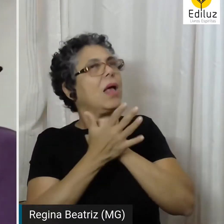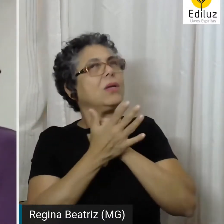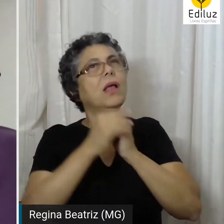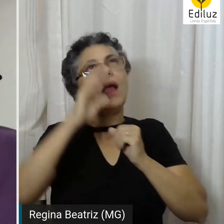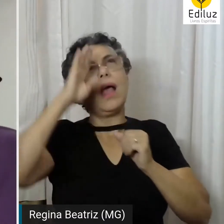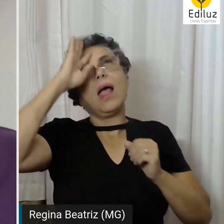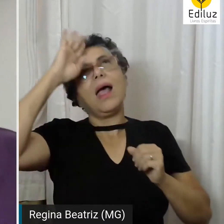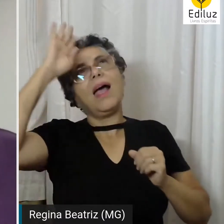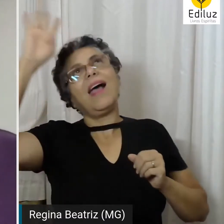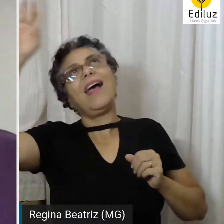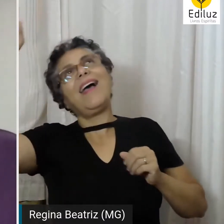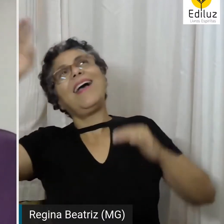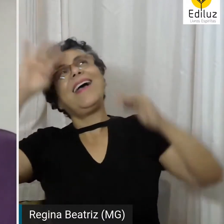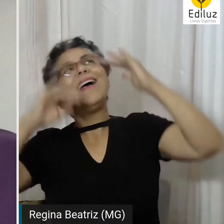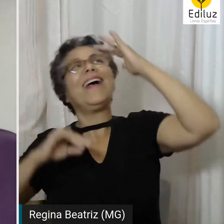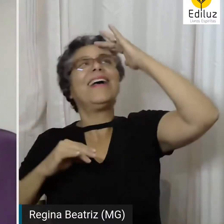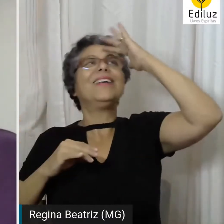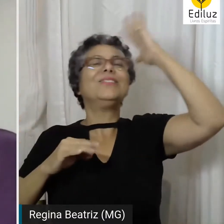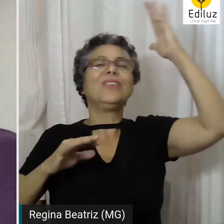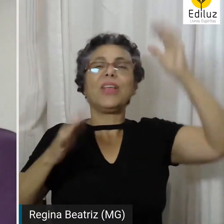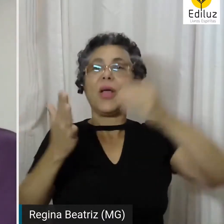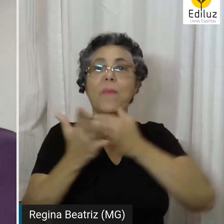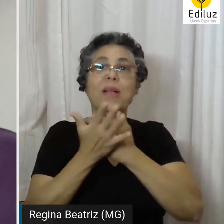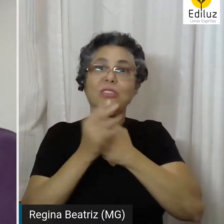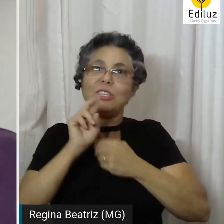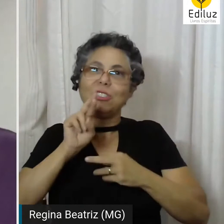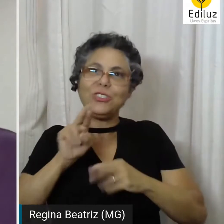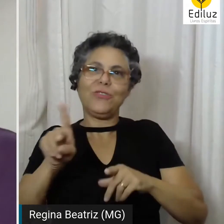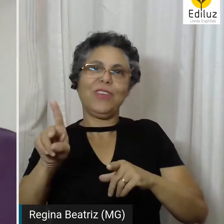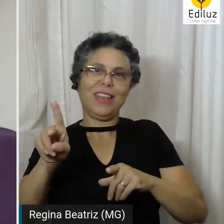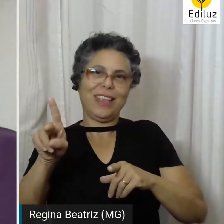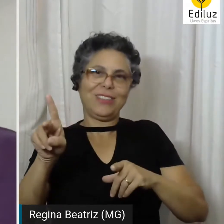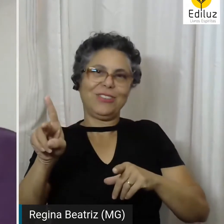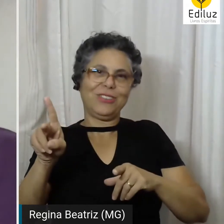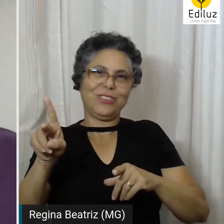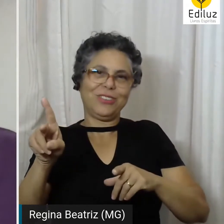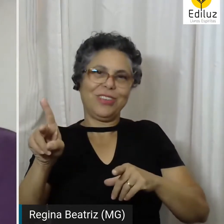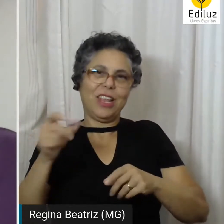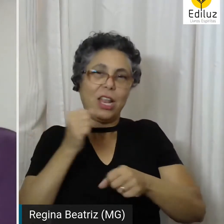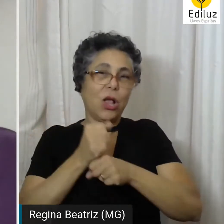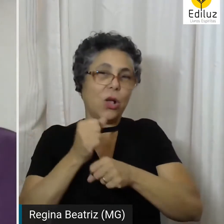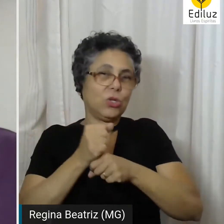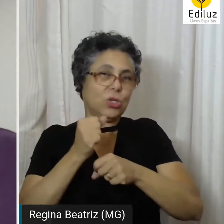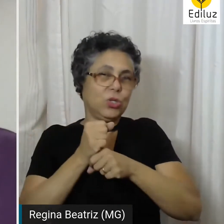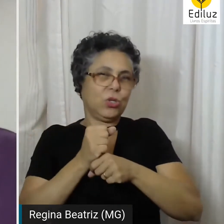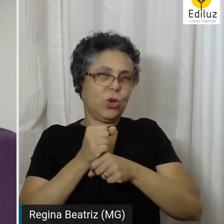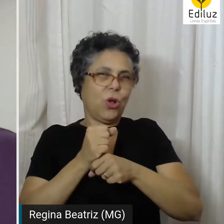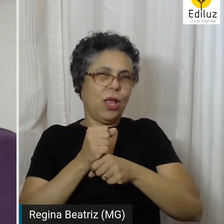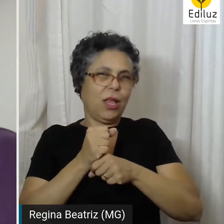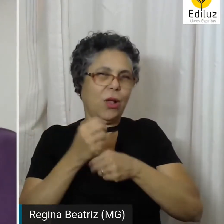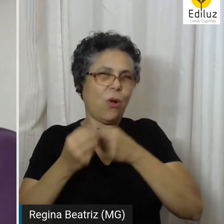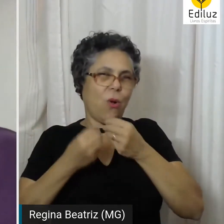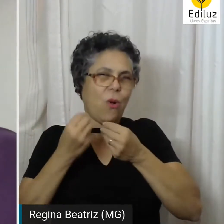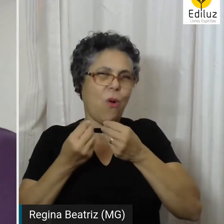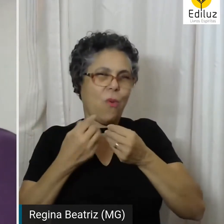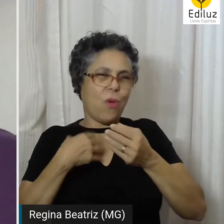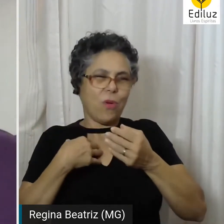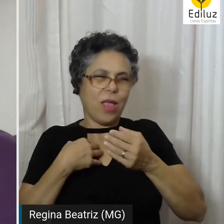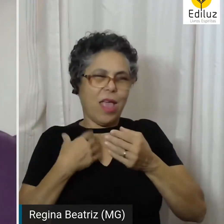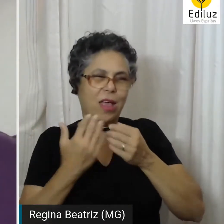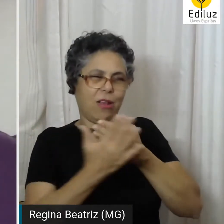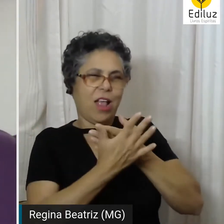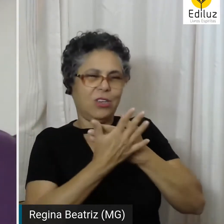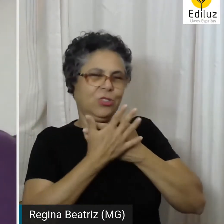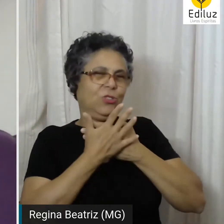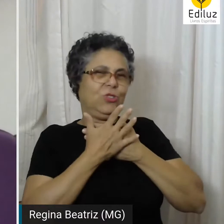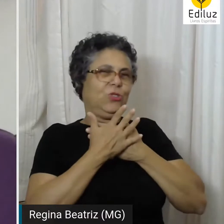ajuda desejada. Ele constrói o modelo e o padrão de ajuda que ele entende que será para